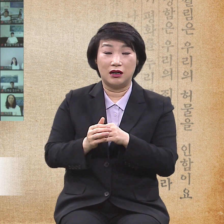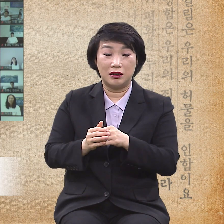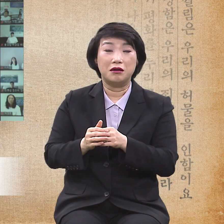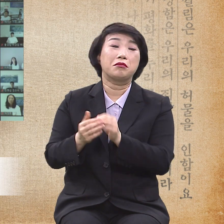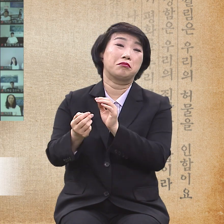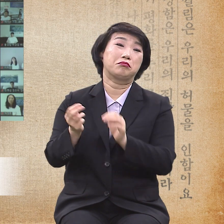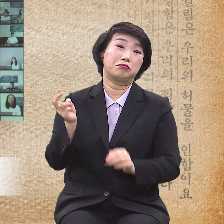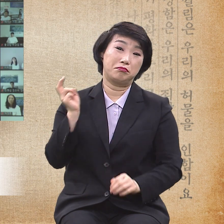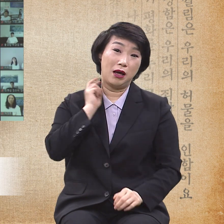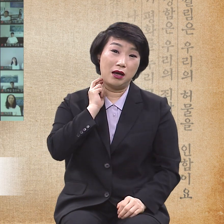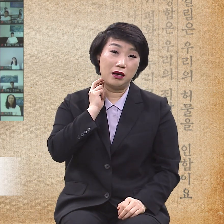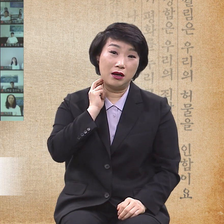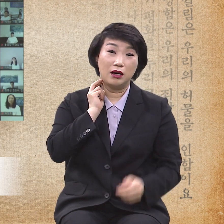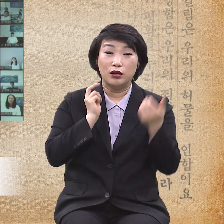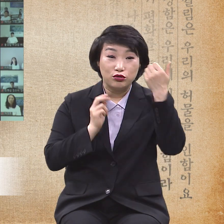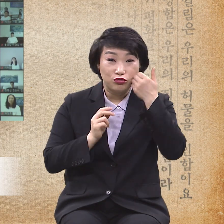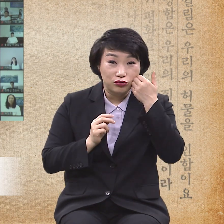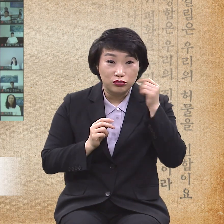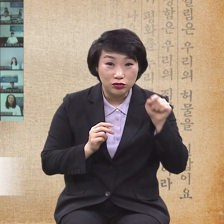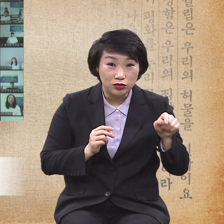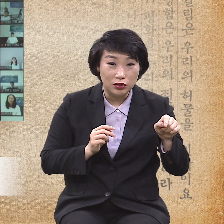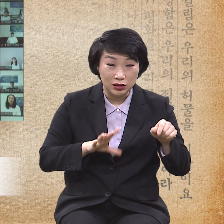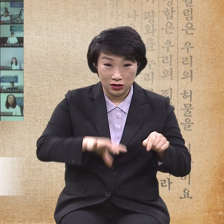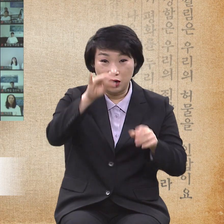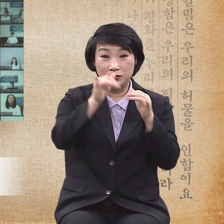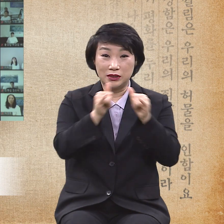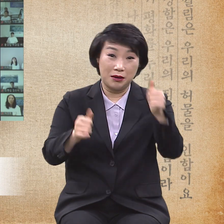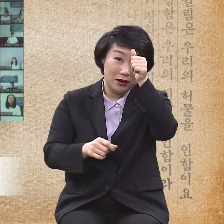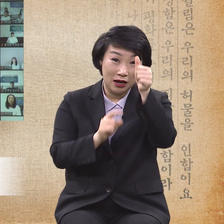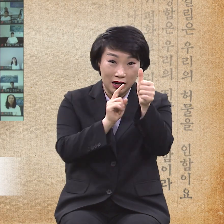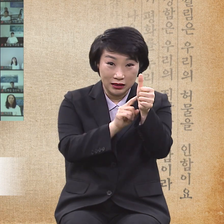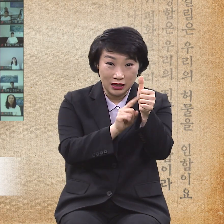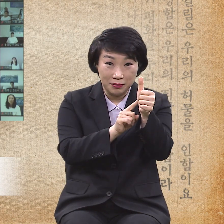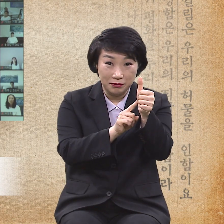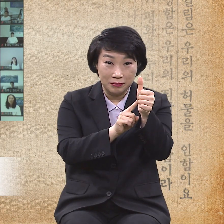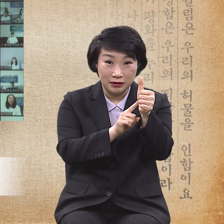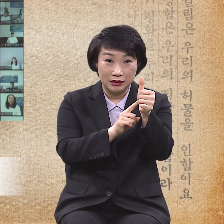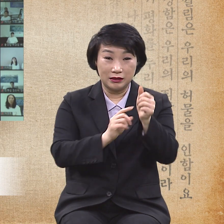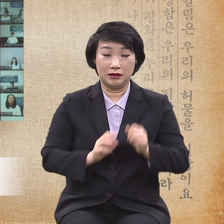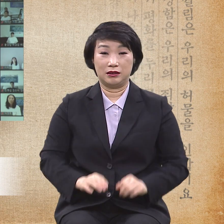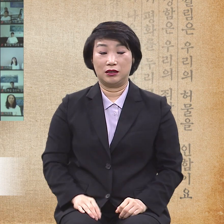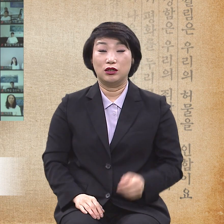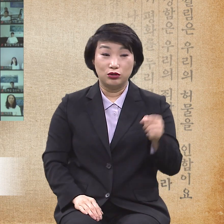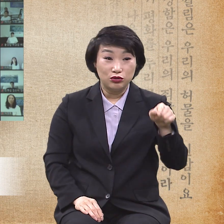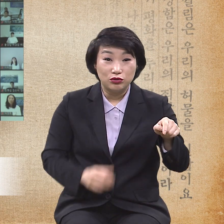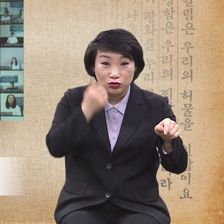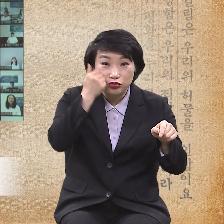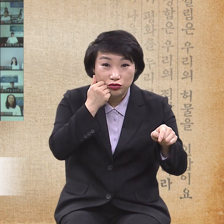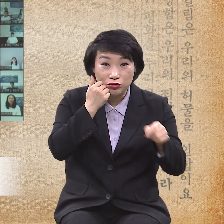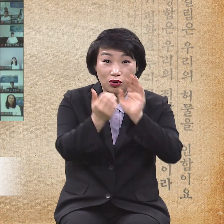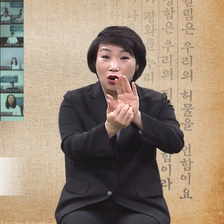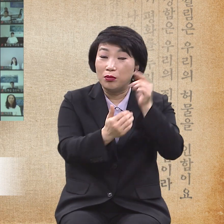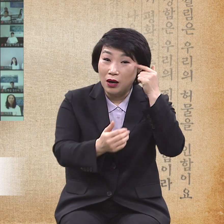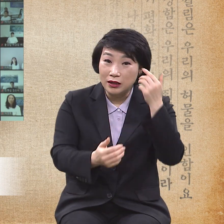배신했지요. 누가? 첫사람 아담이. 누가? 그